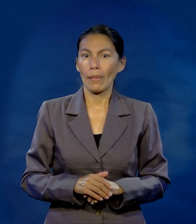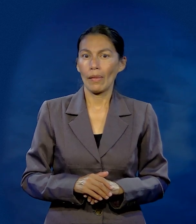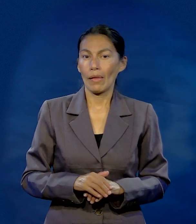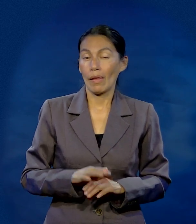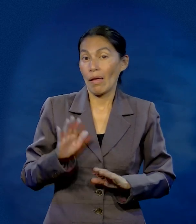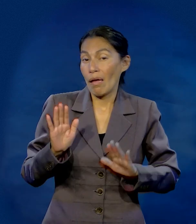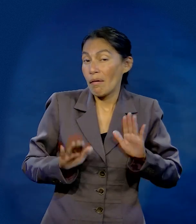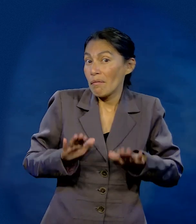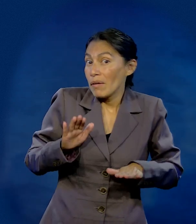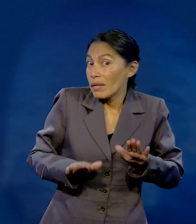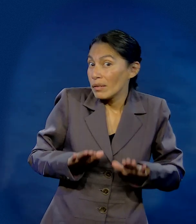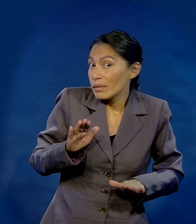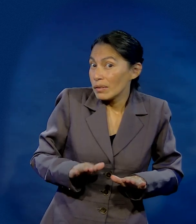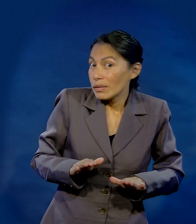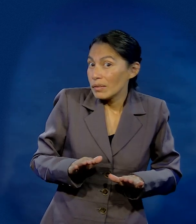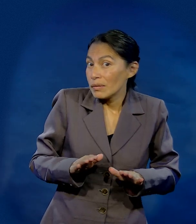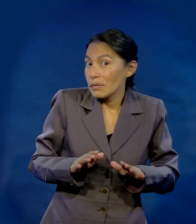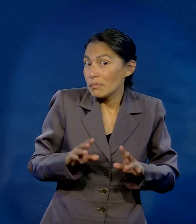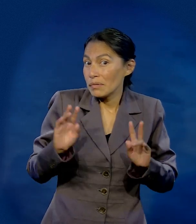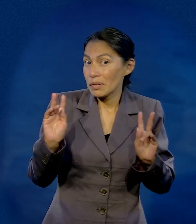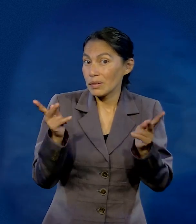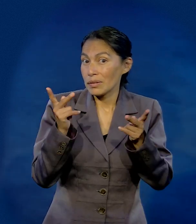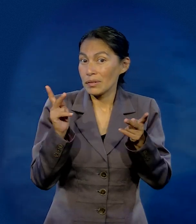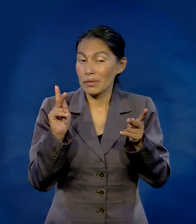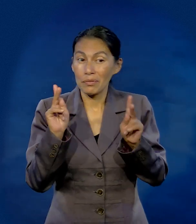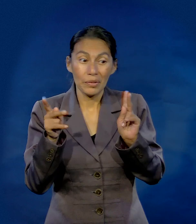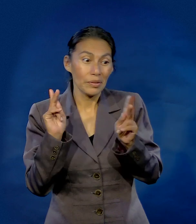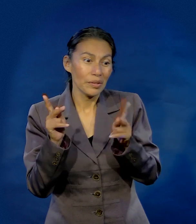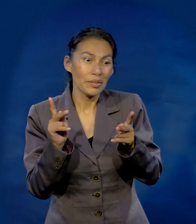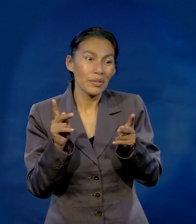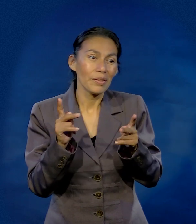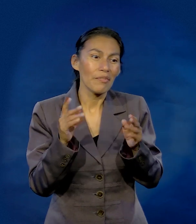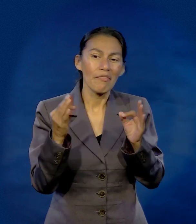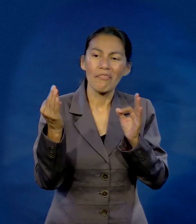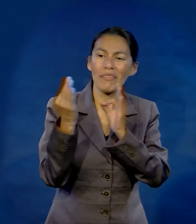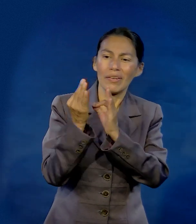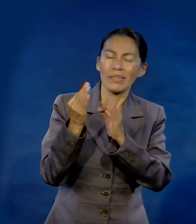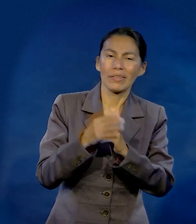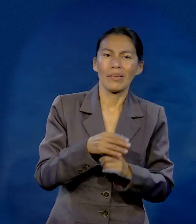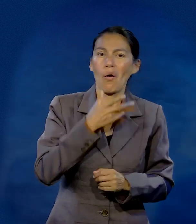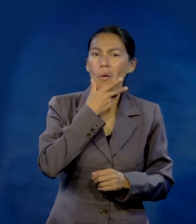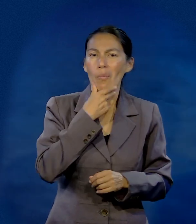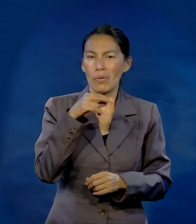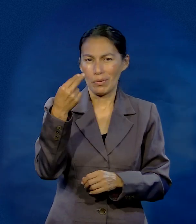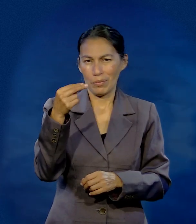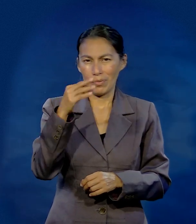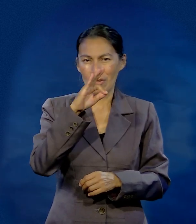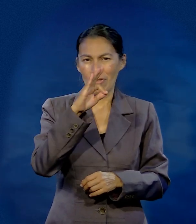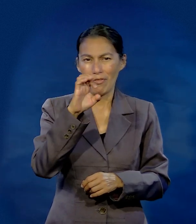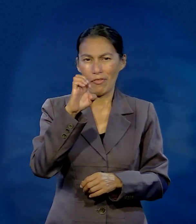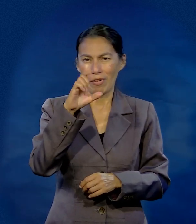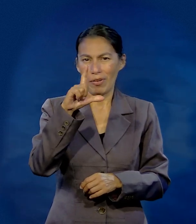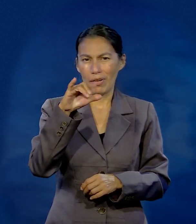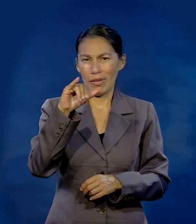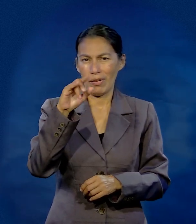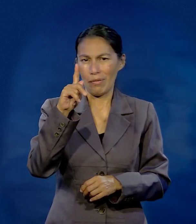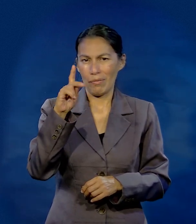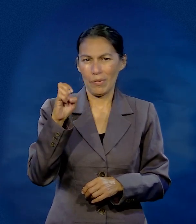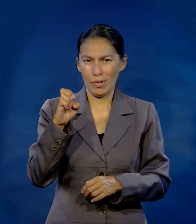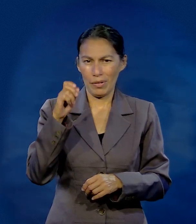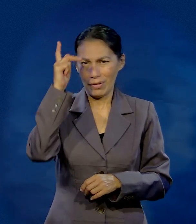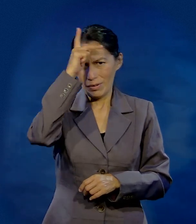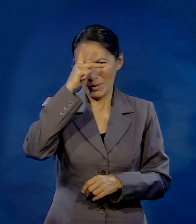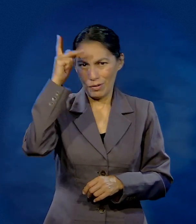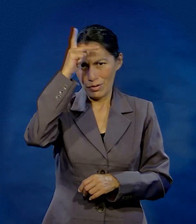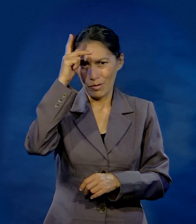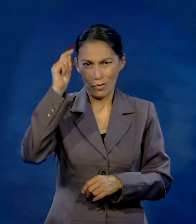voy a decir me da pena pero es la verdad ante Dios no se miente de pronto uno se meten tantas ocupaciones en tantas cosas que lo único